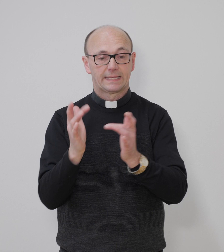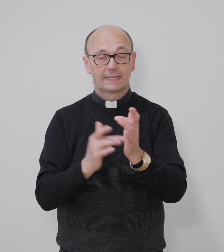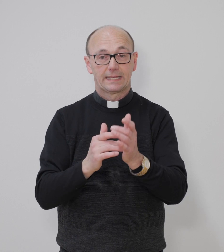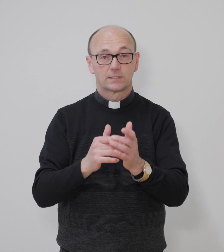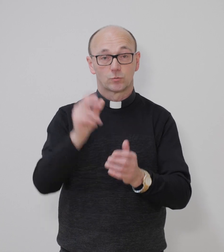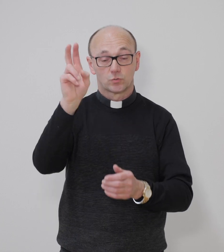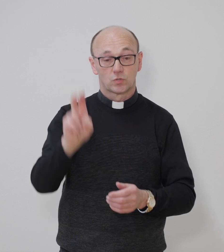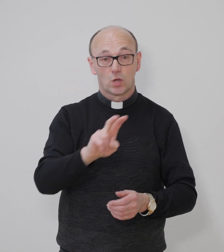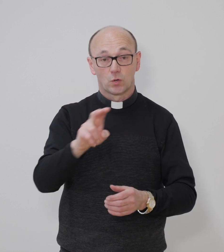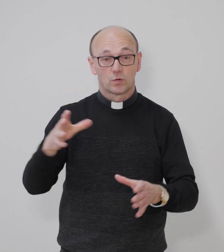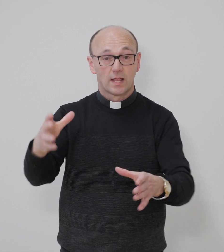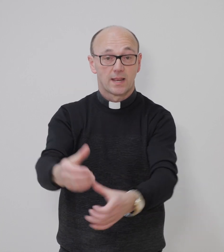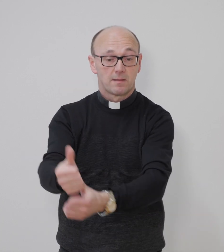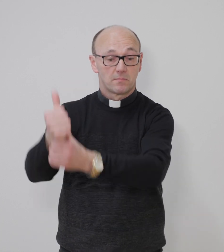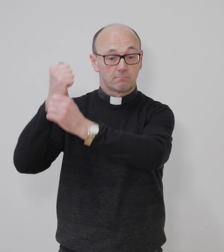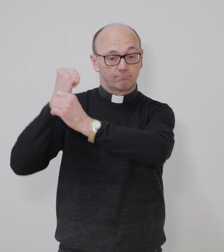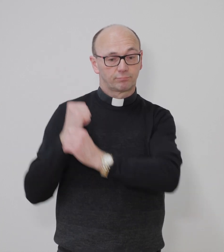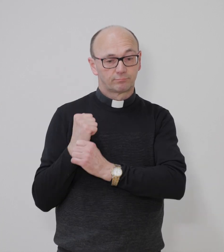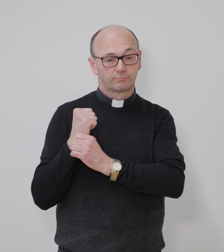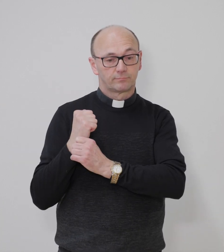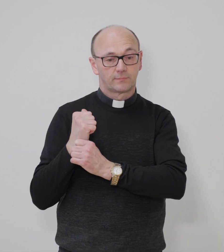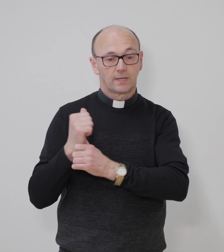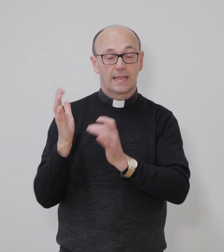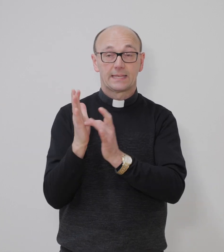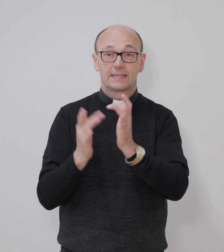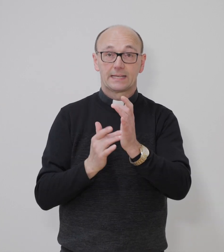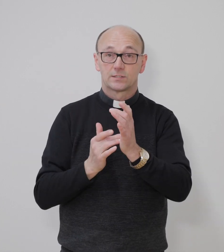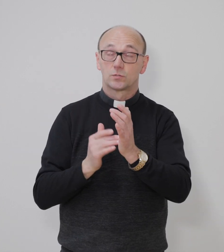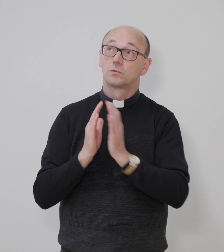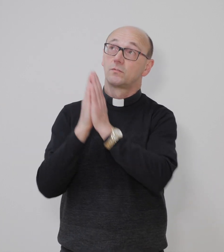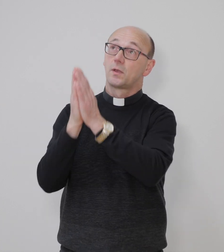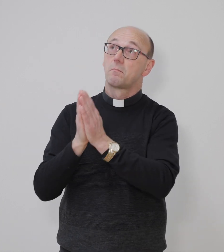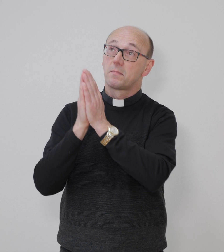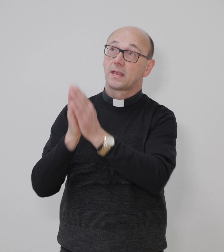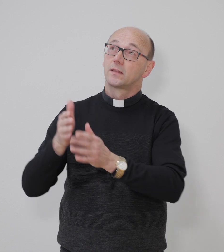Zweite Station. Jesus nimmt das Kreuz auf seine Schultern.